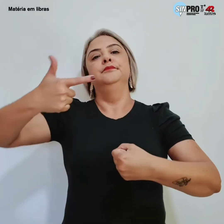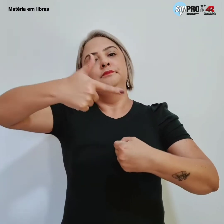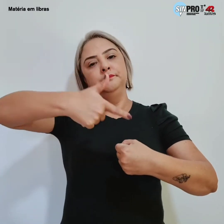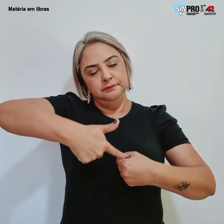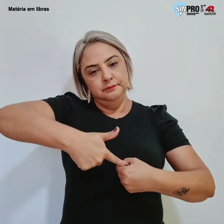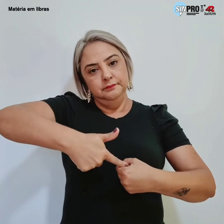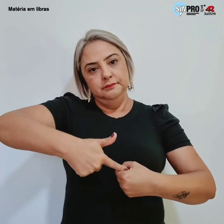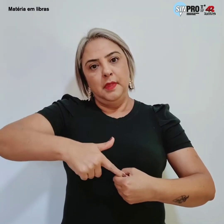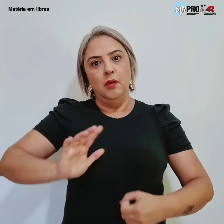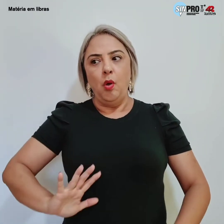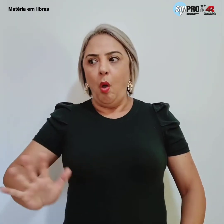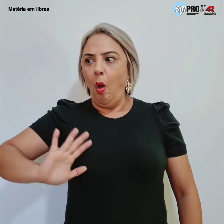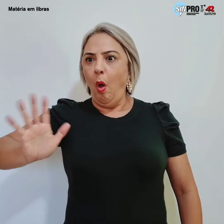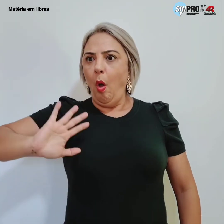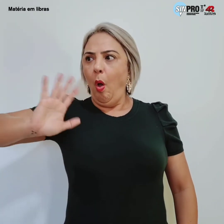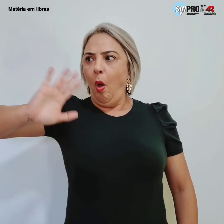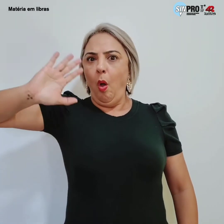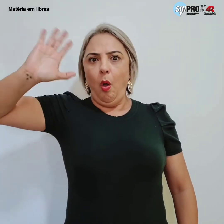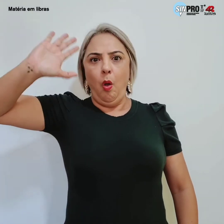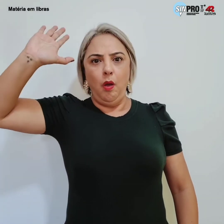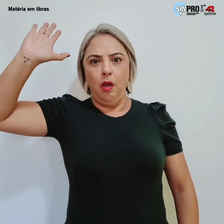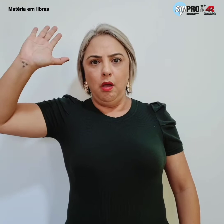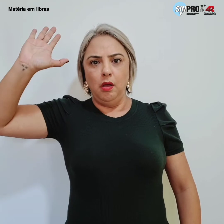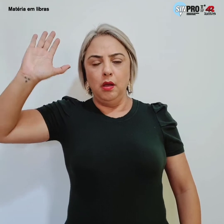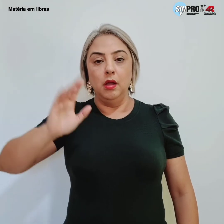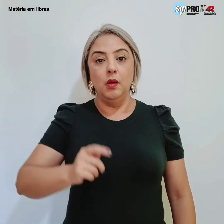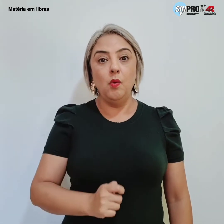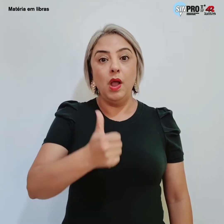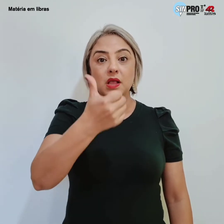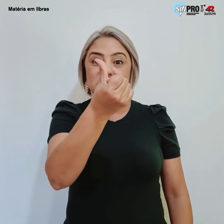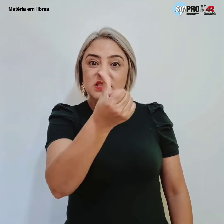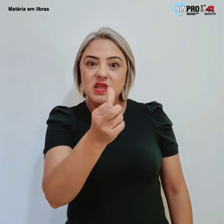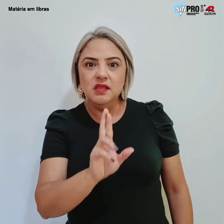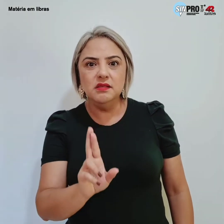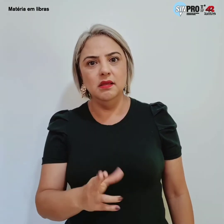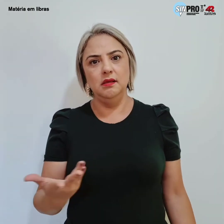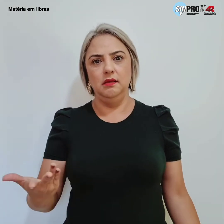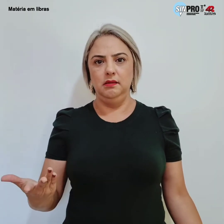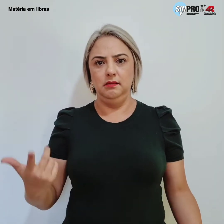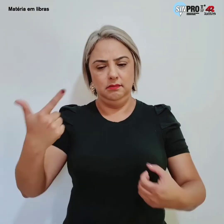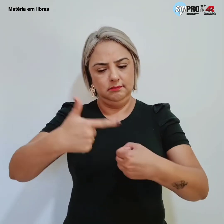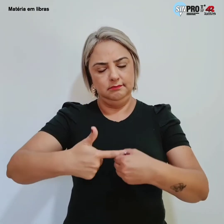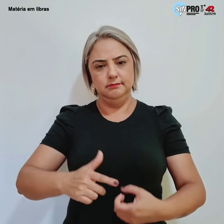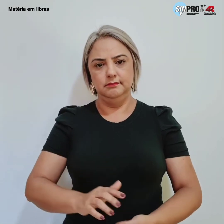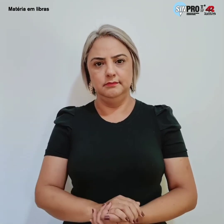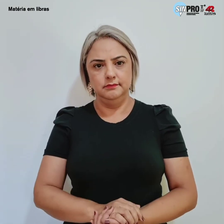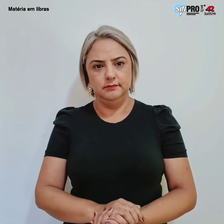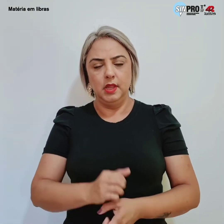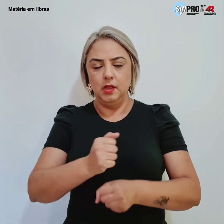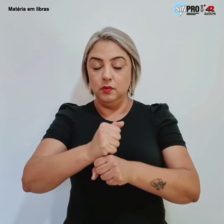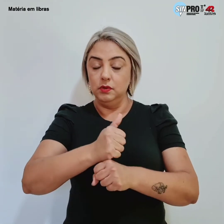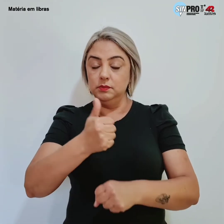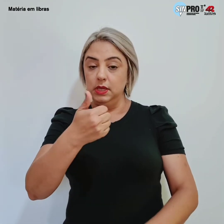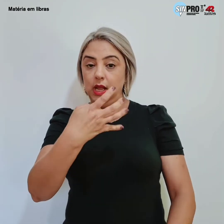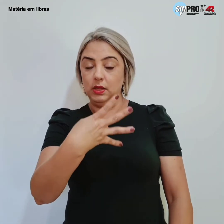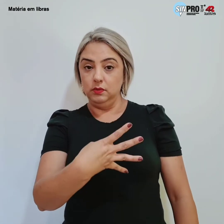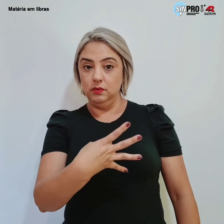Gasolina. O preço do litro da gasolina está em quase R$ 6. Em